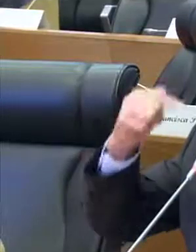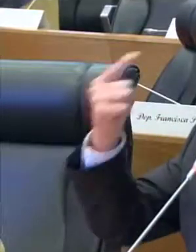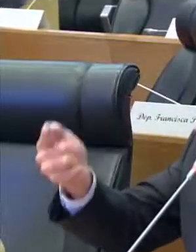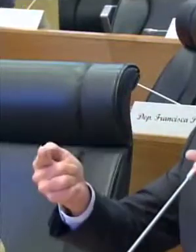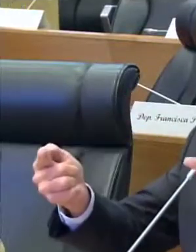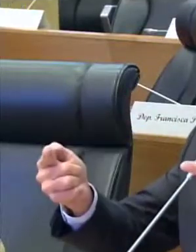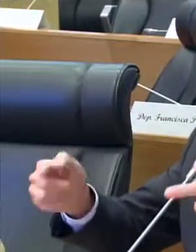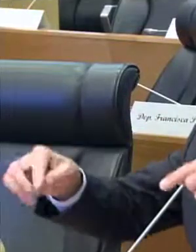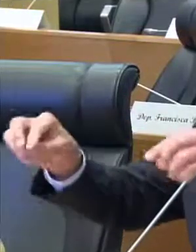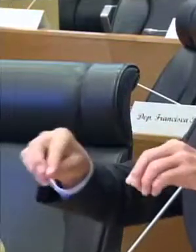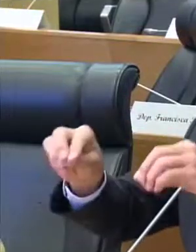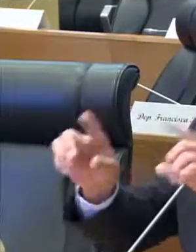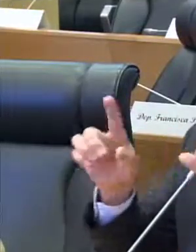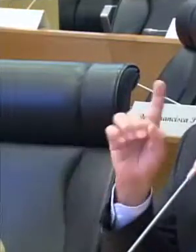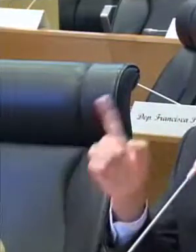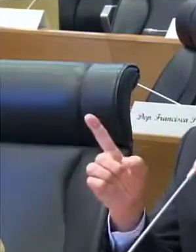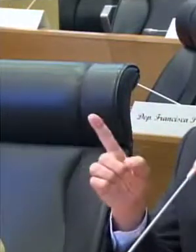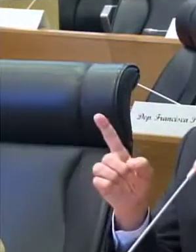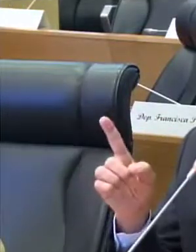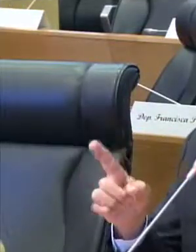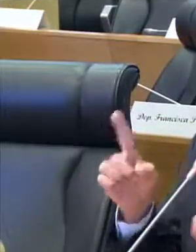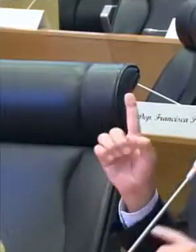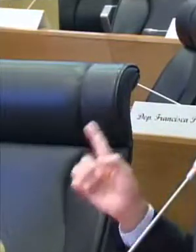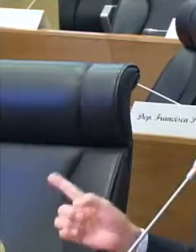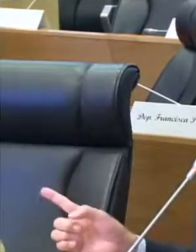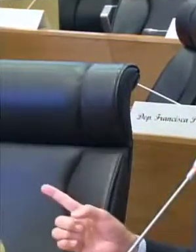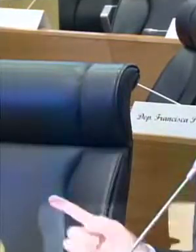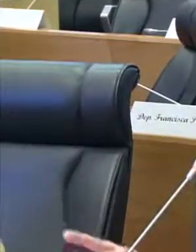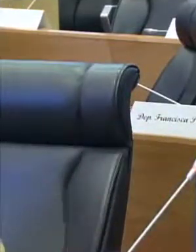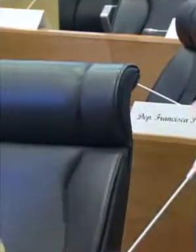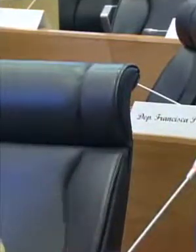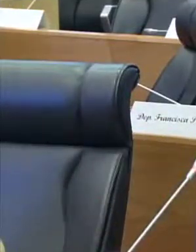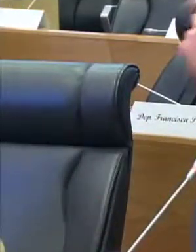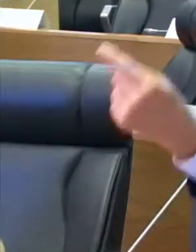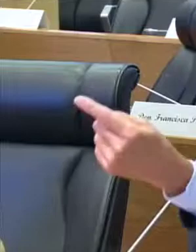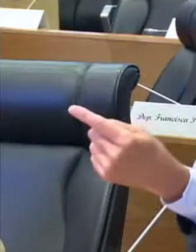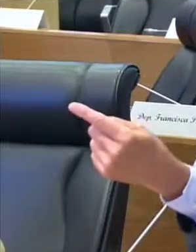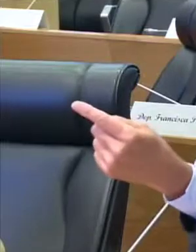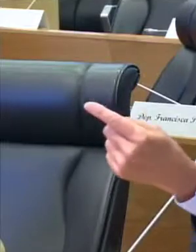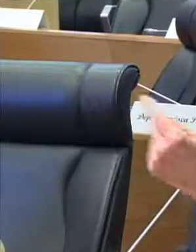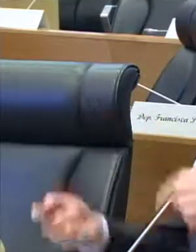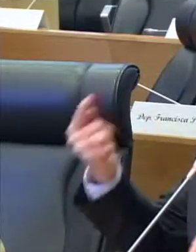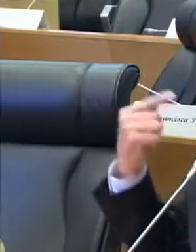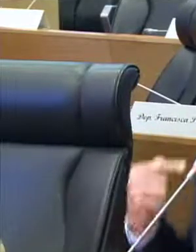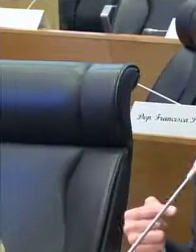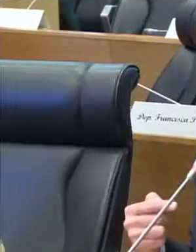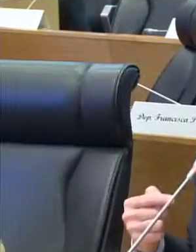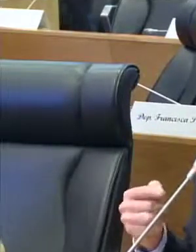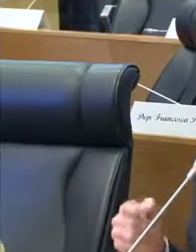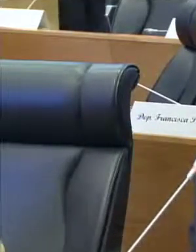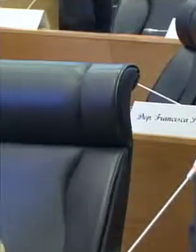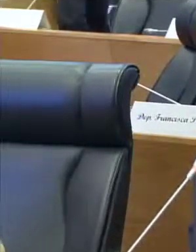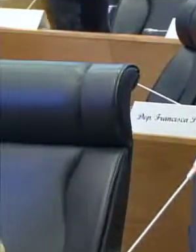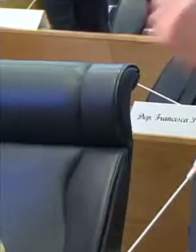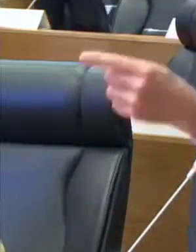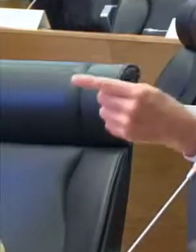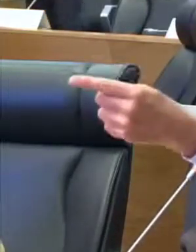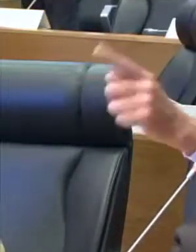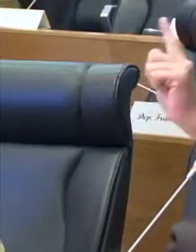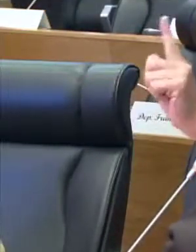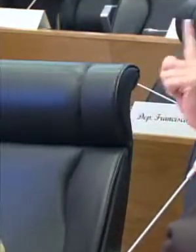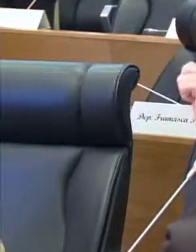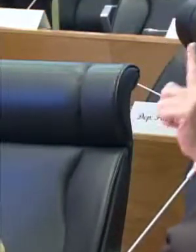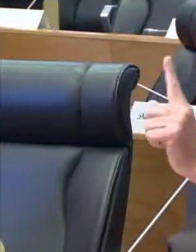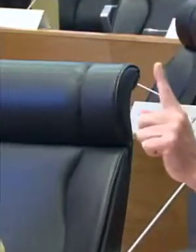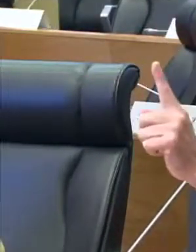negligência e a inobservância por parte de algumas prefeituras levam a isso. O transporte escolar do ensino médio, ele é